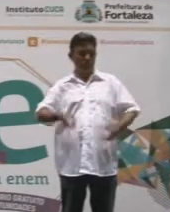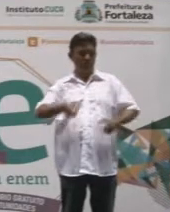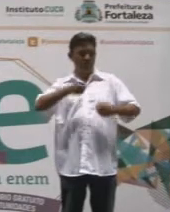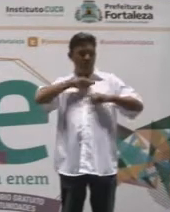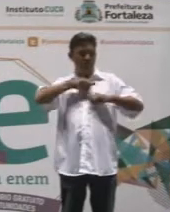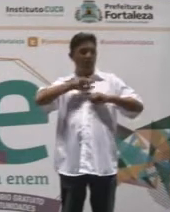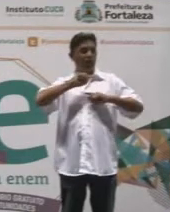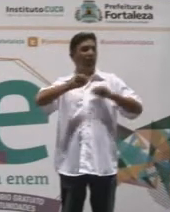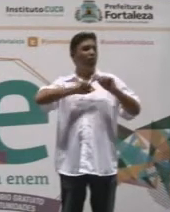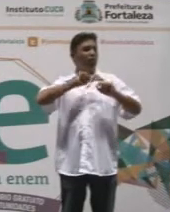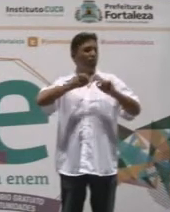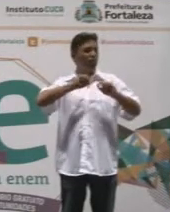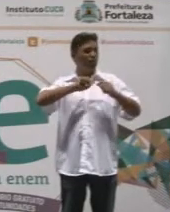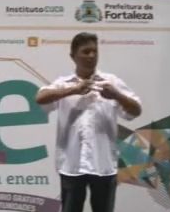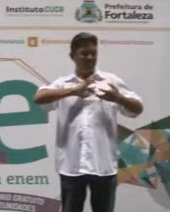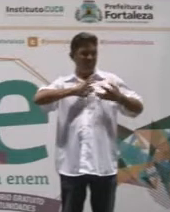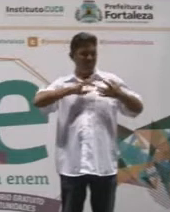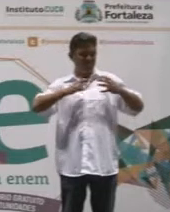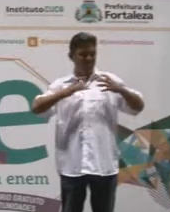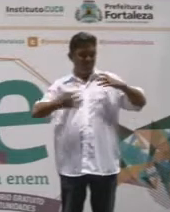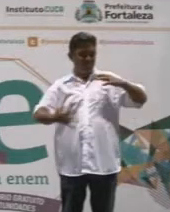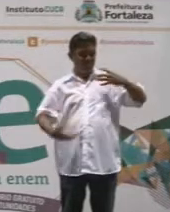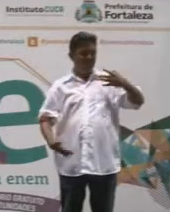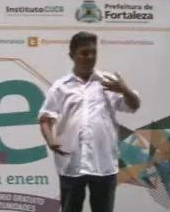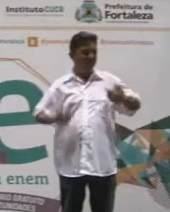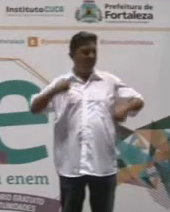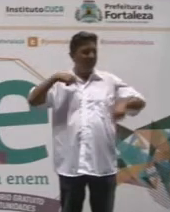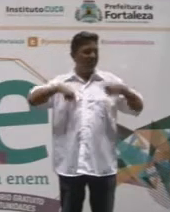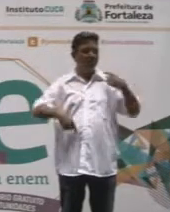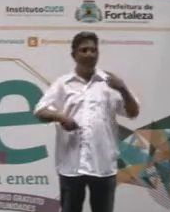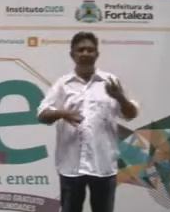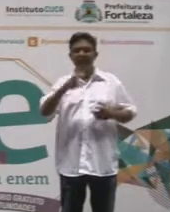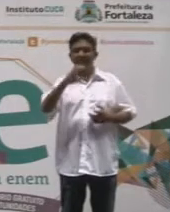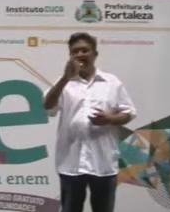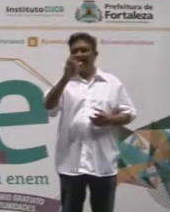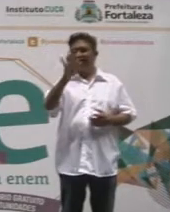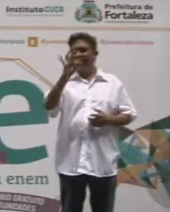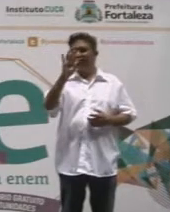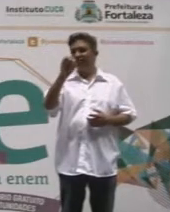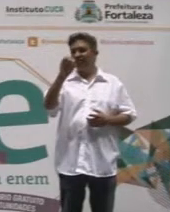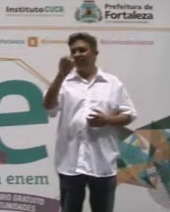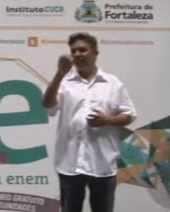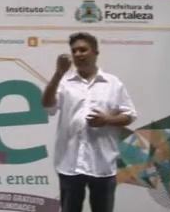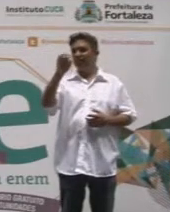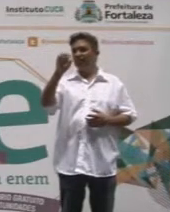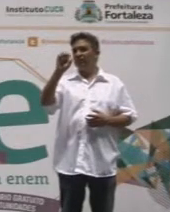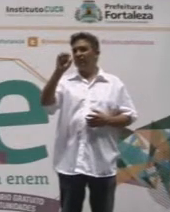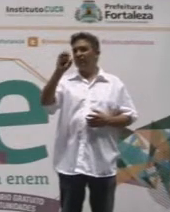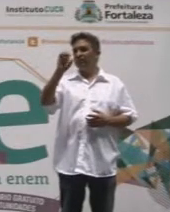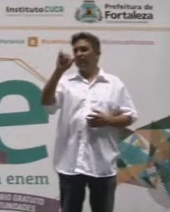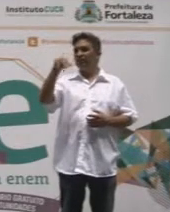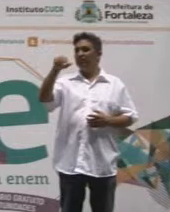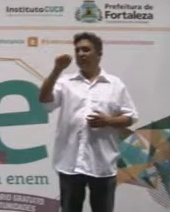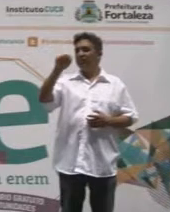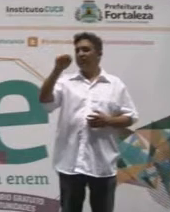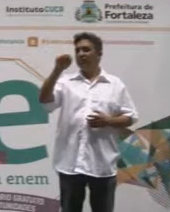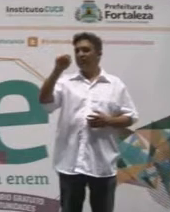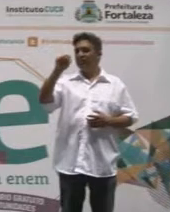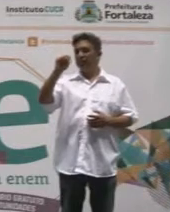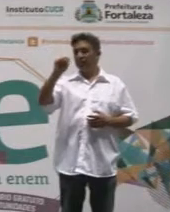de substâncias chamadas citocinas. Olha para mim, não confunda citocina com